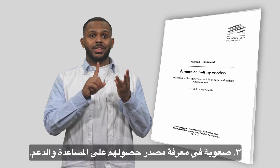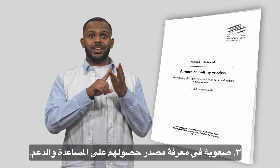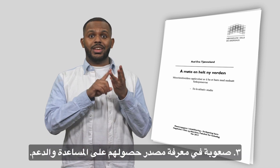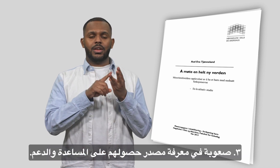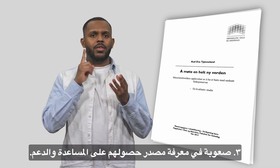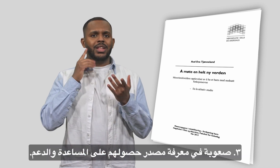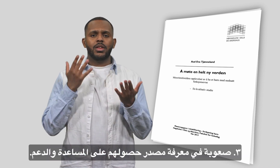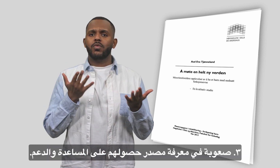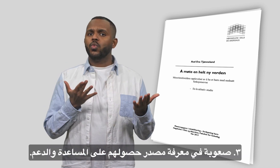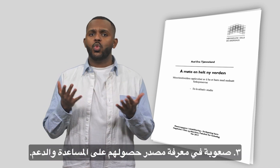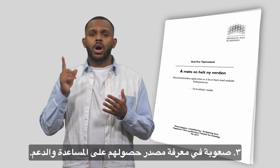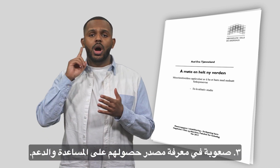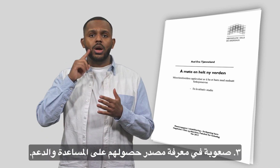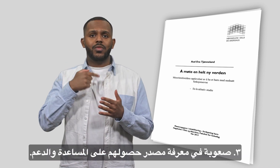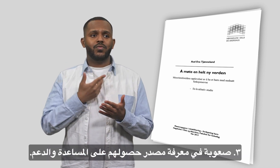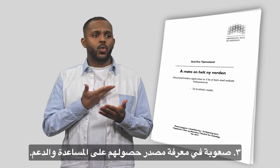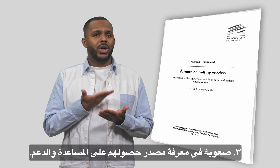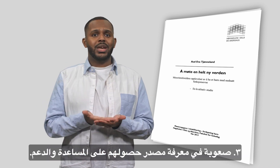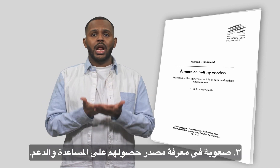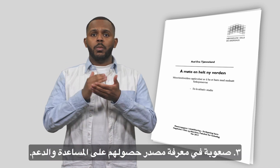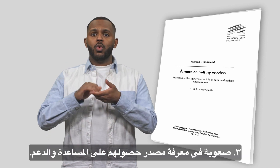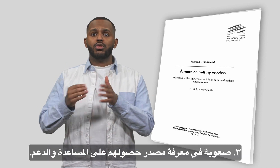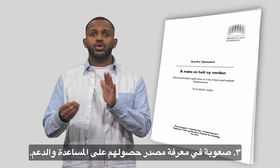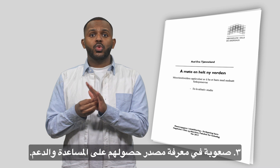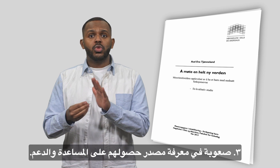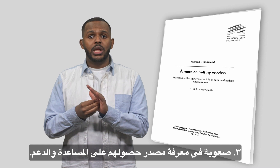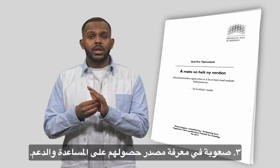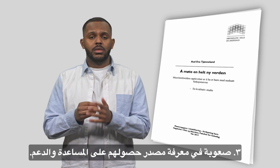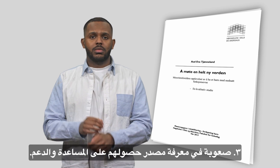ثالثاً، صعوبة في معرفة مصدر حصولهم على المساعدة والدعم.